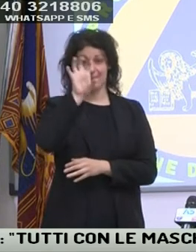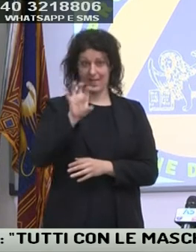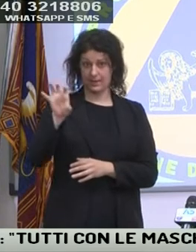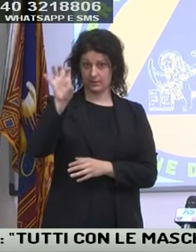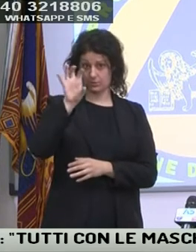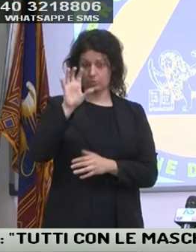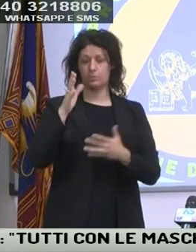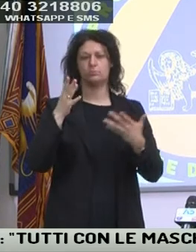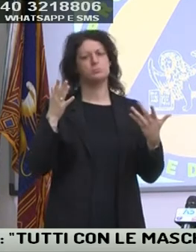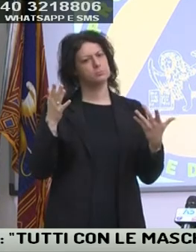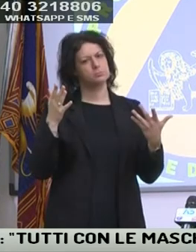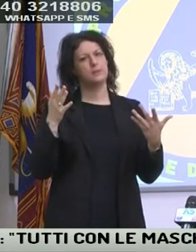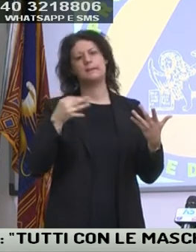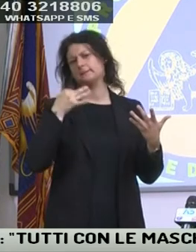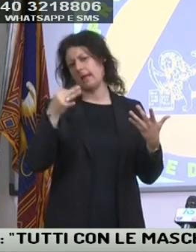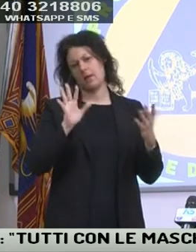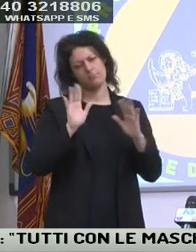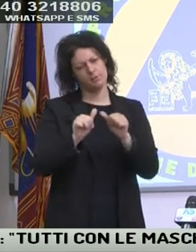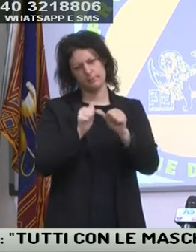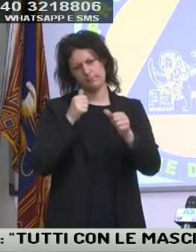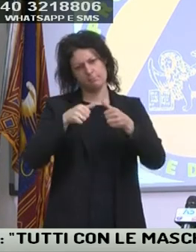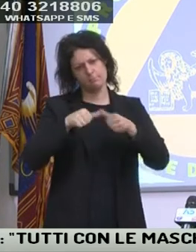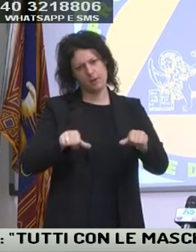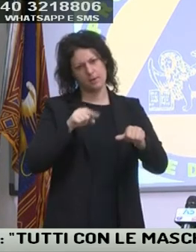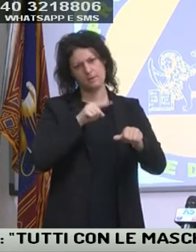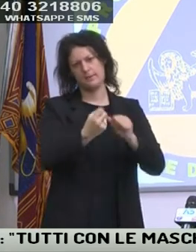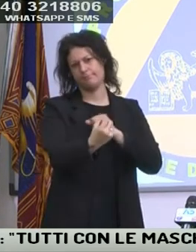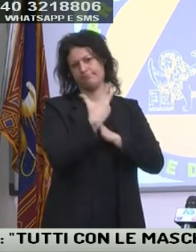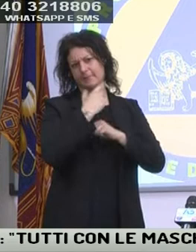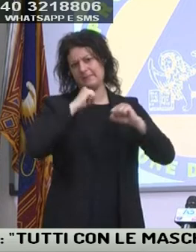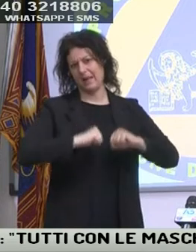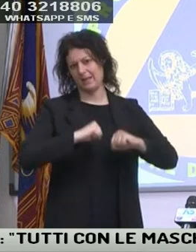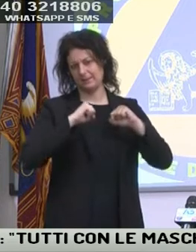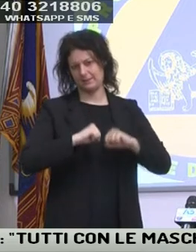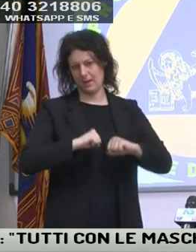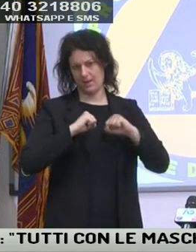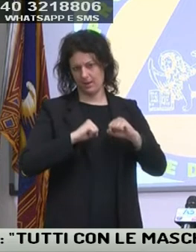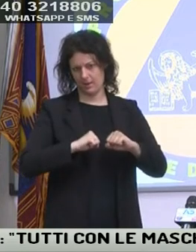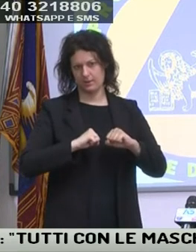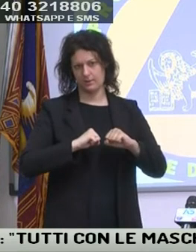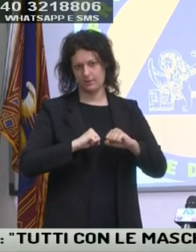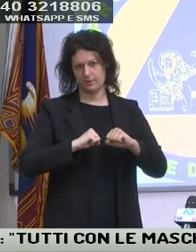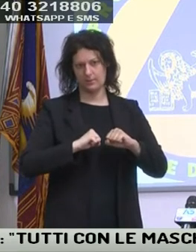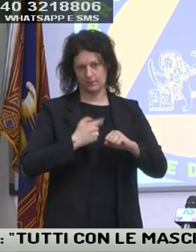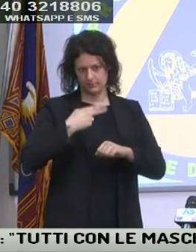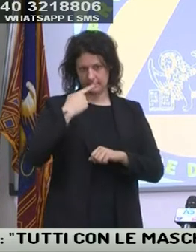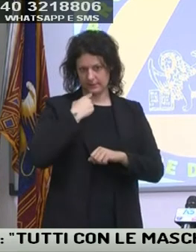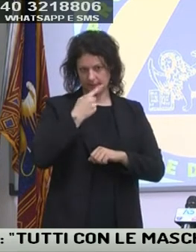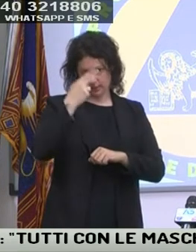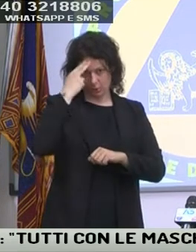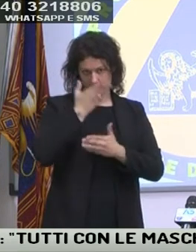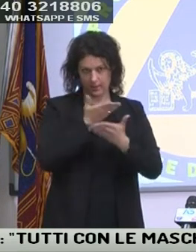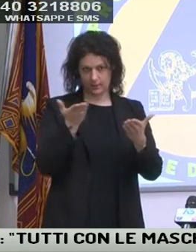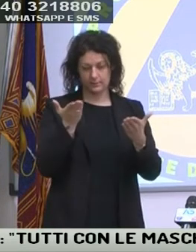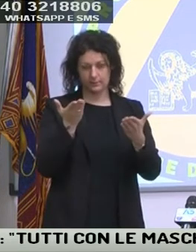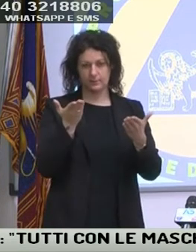fatto salvo il rispetto delle indicazioni di natura sanitaria, e questo deve essere detto in ogni occasione,